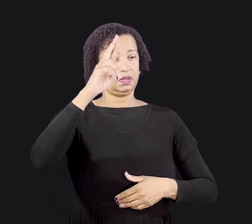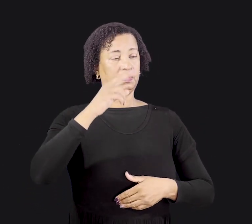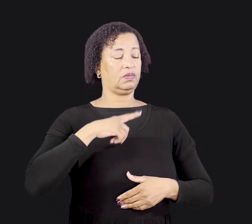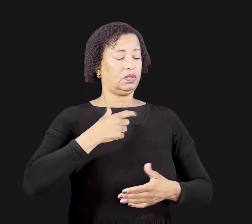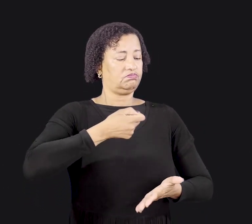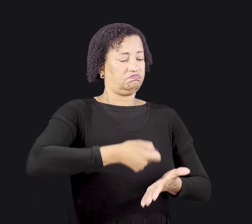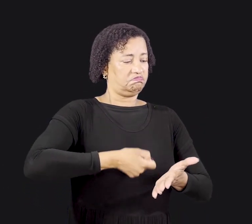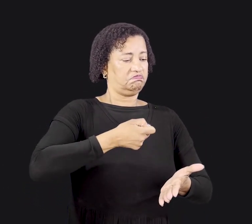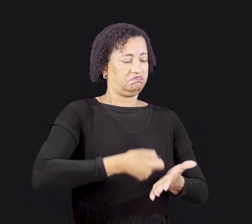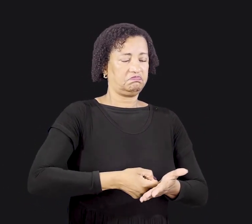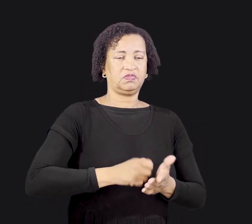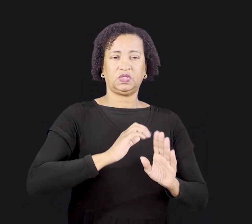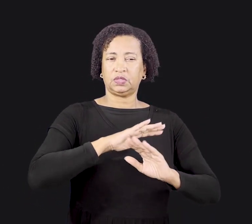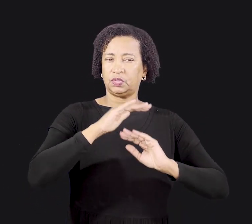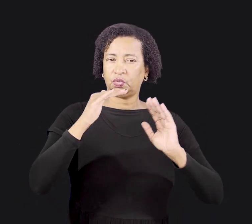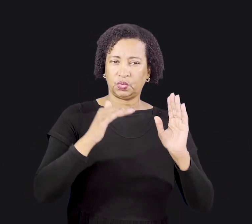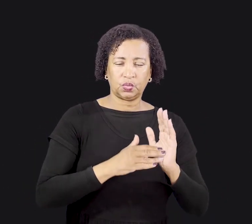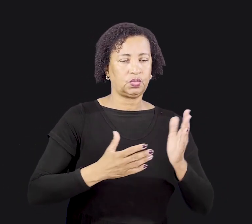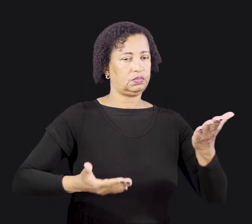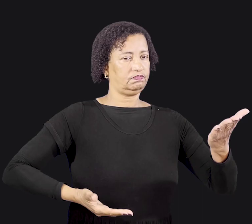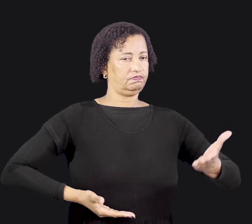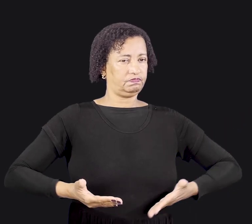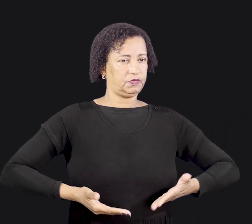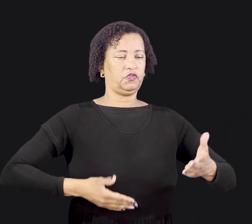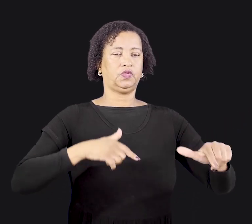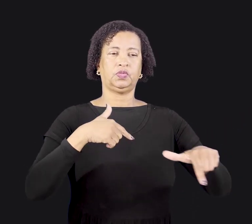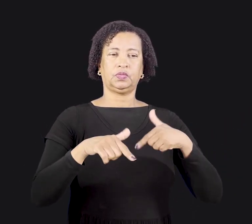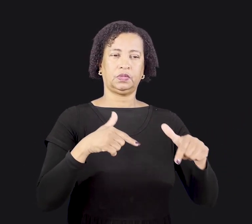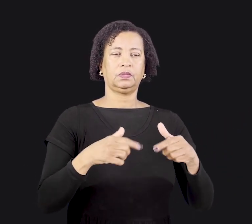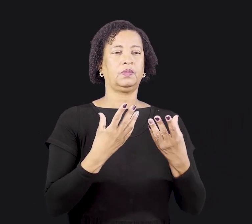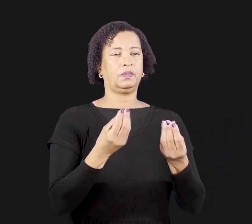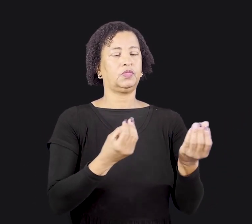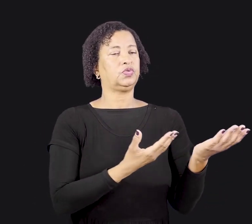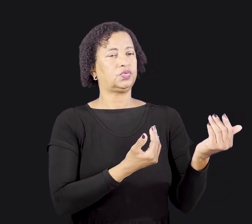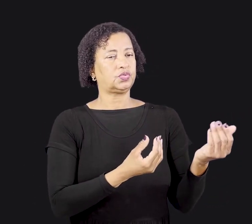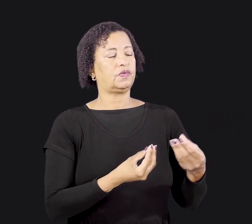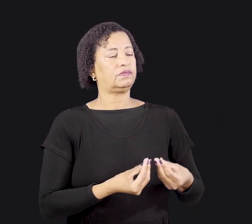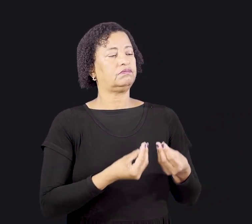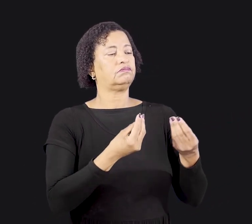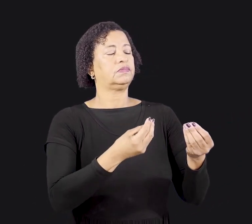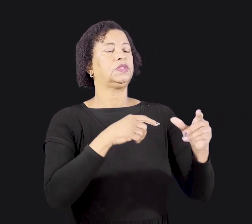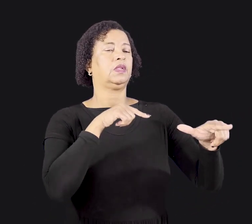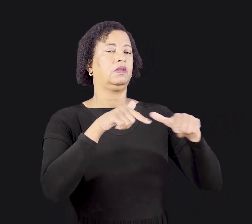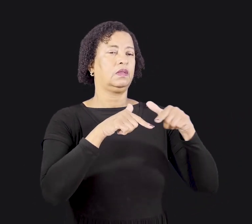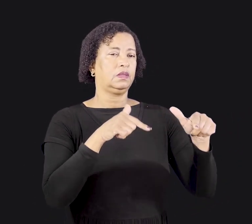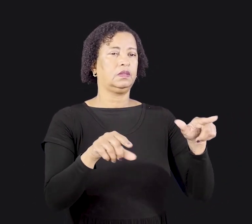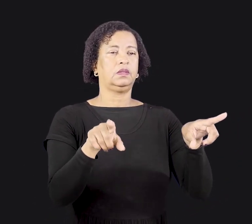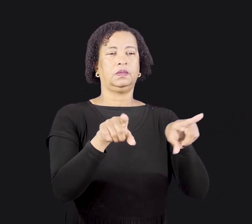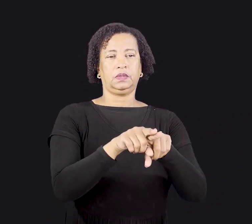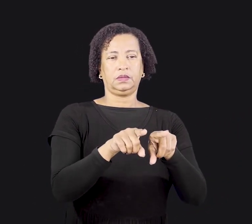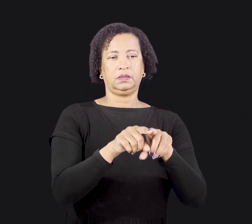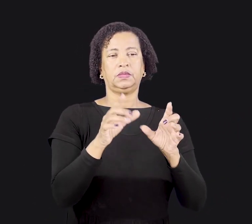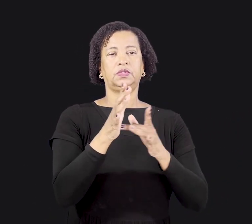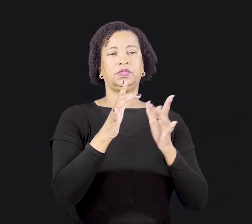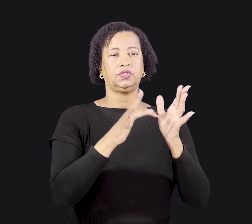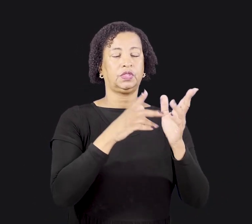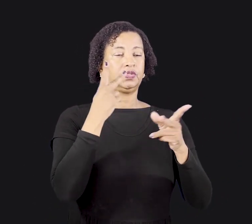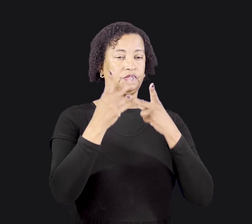dedicação completa ao serviço. Muitos jovens entregam-se assim ao trabalho. Jesus afirma que essa é uma